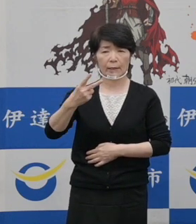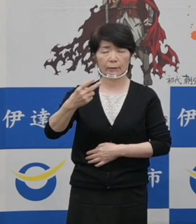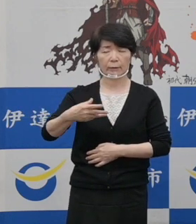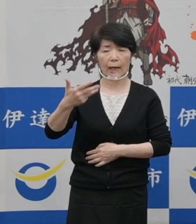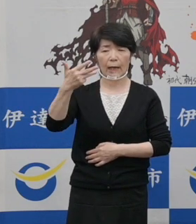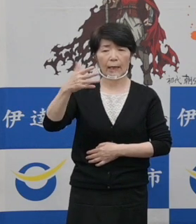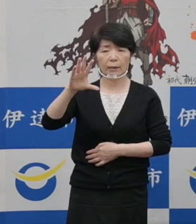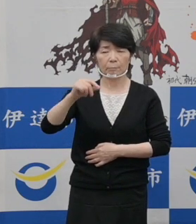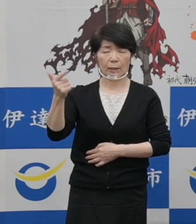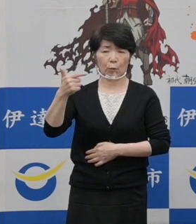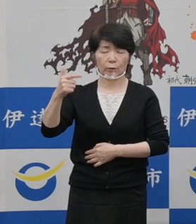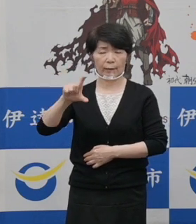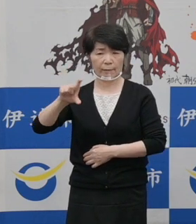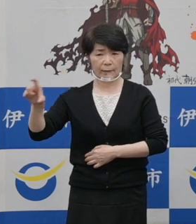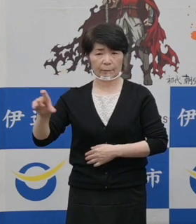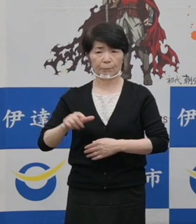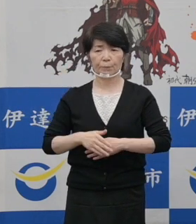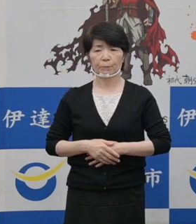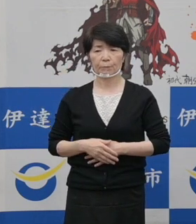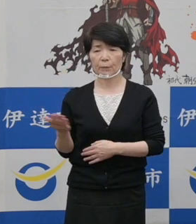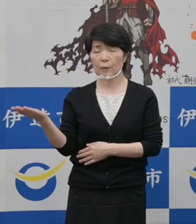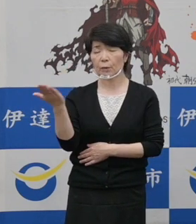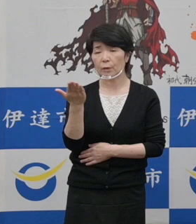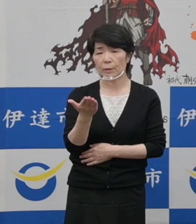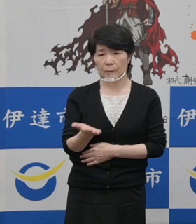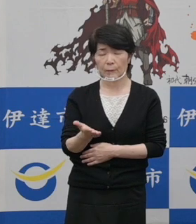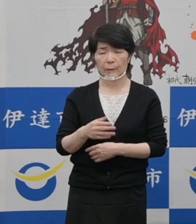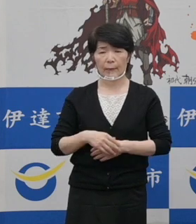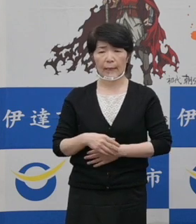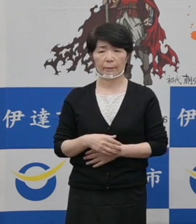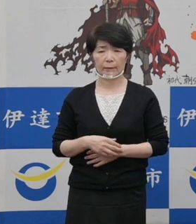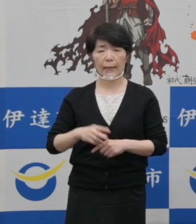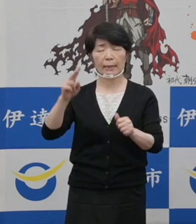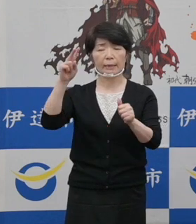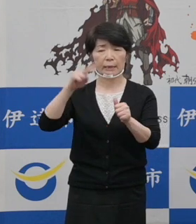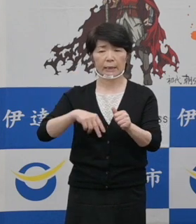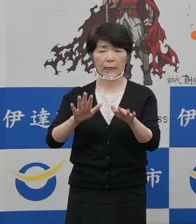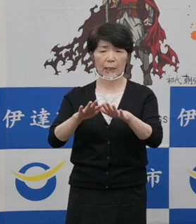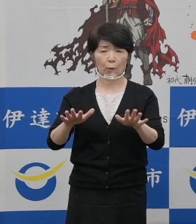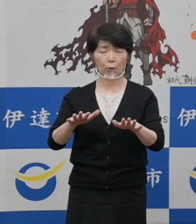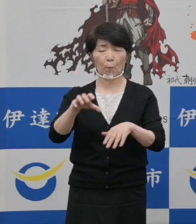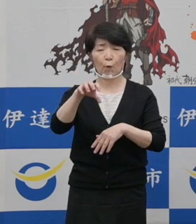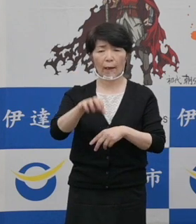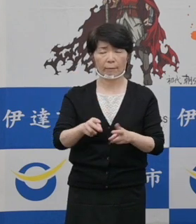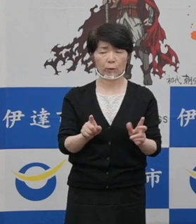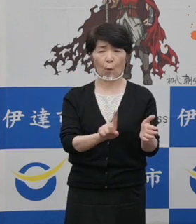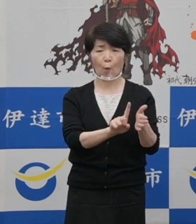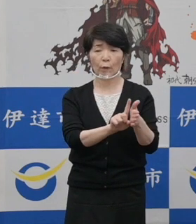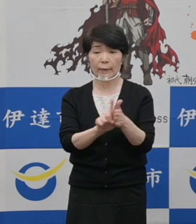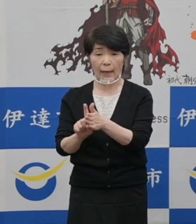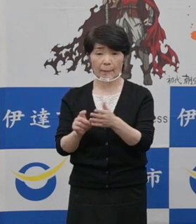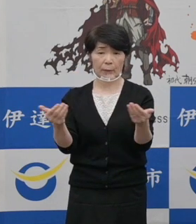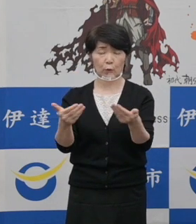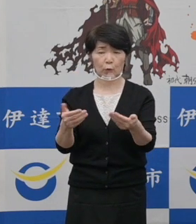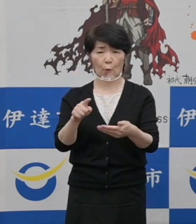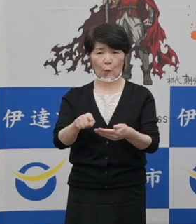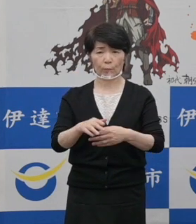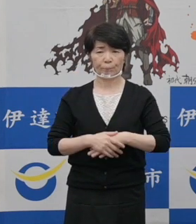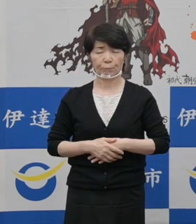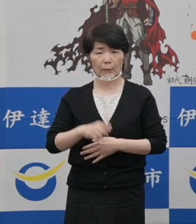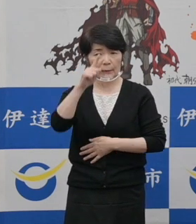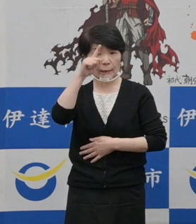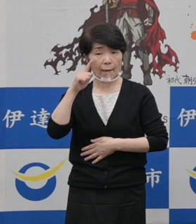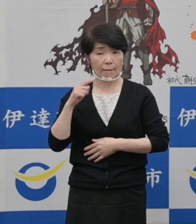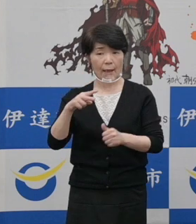1,228万6,000円です。それから続きまして認定こども園等整備事業、伊達